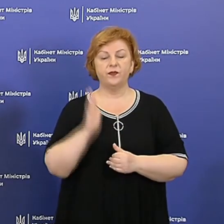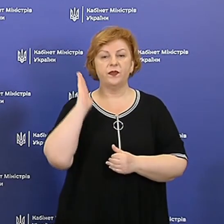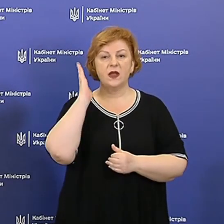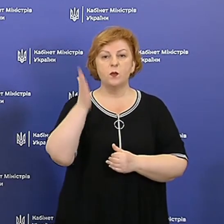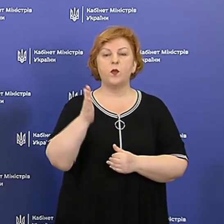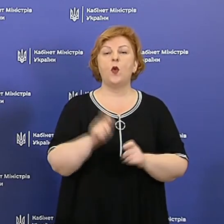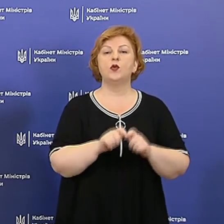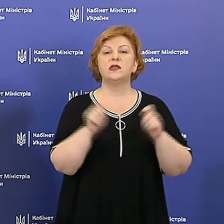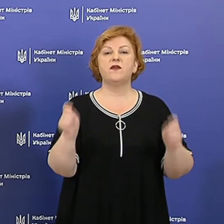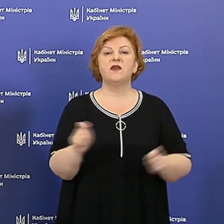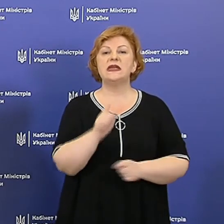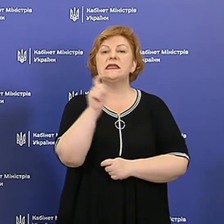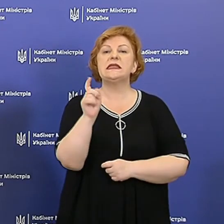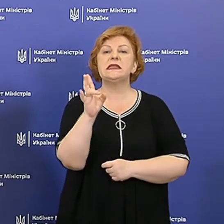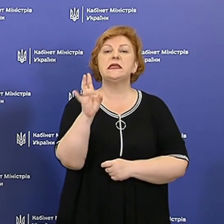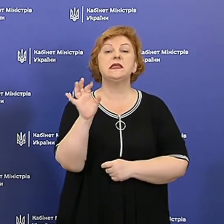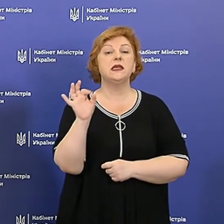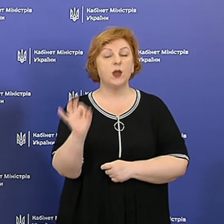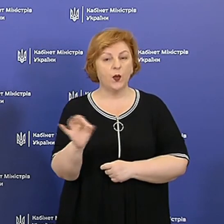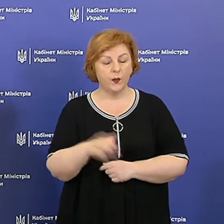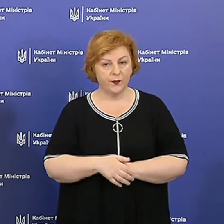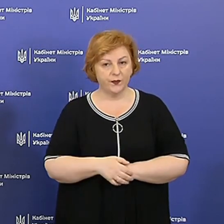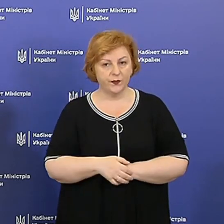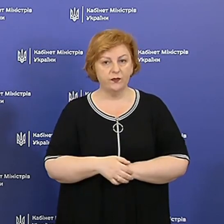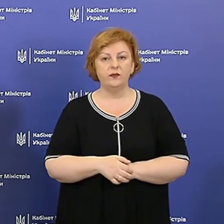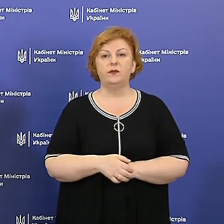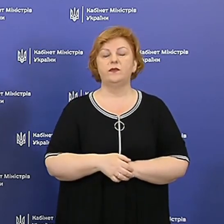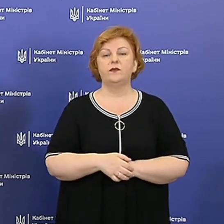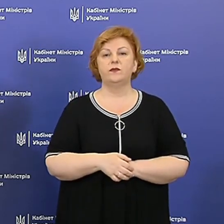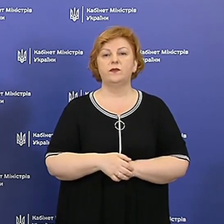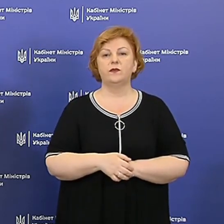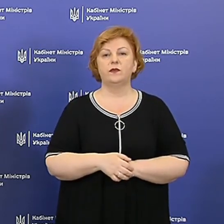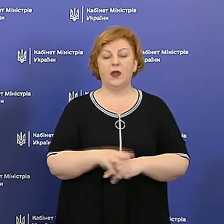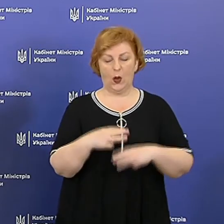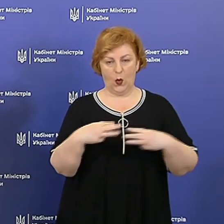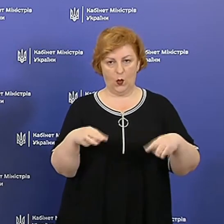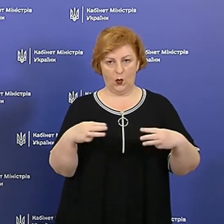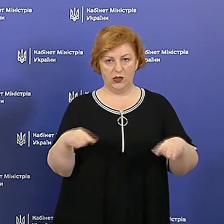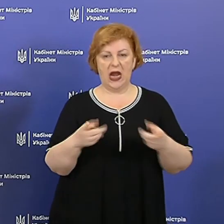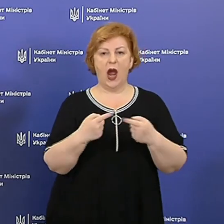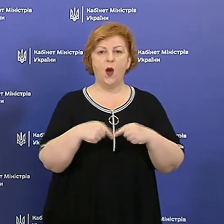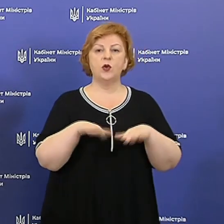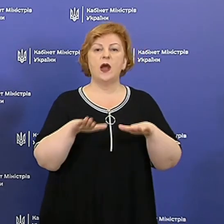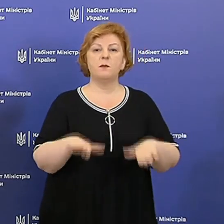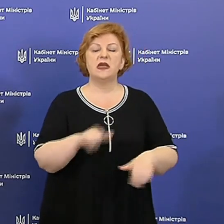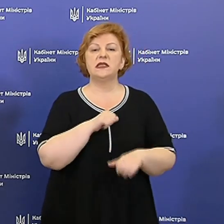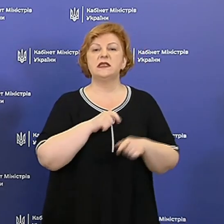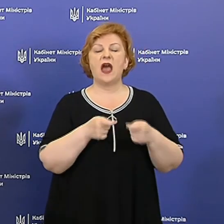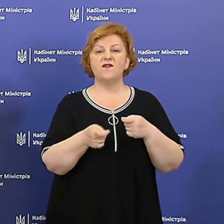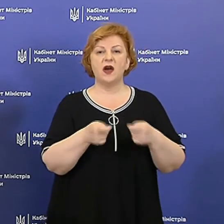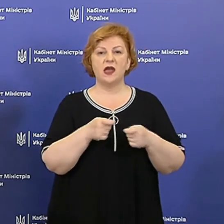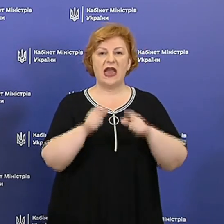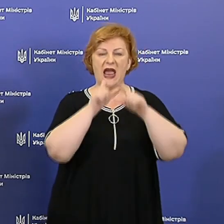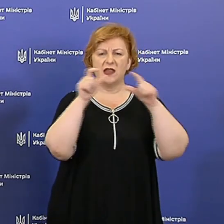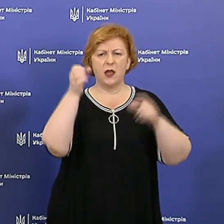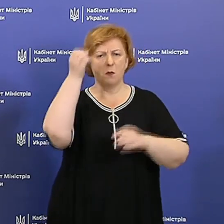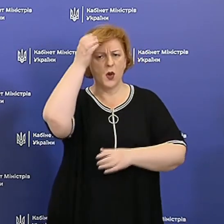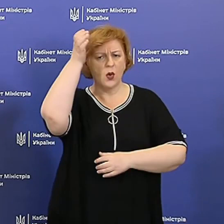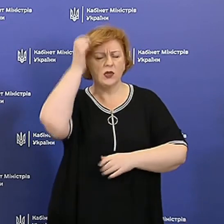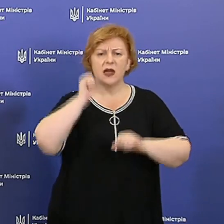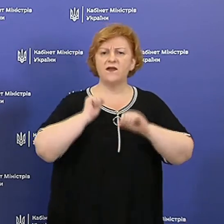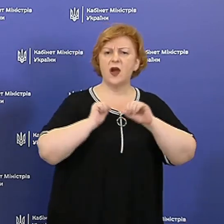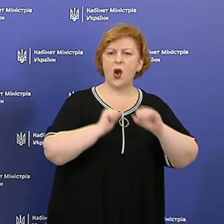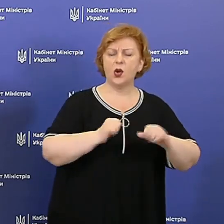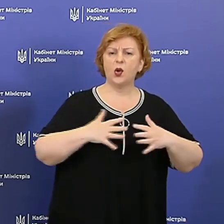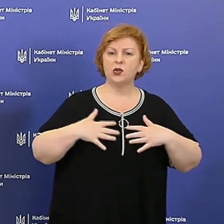відбувається старт зовнішнього незалежного оцінювання. Уряд, органи місцевого самоврядування, департаменти освіти, охорони